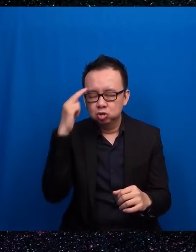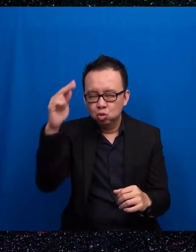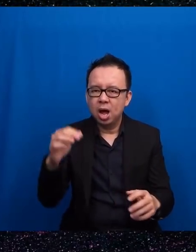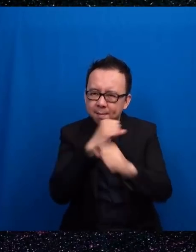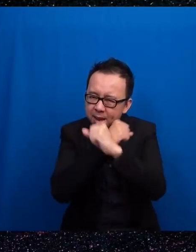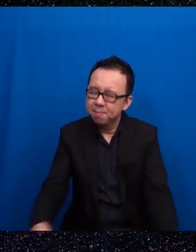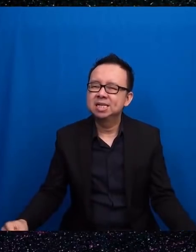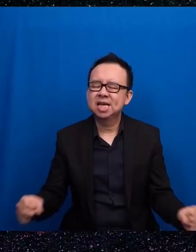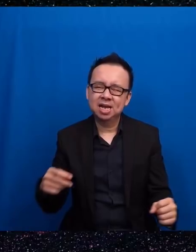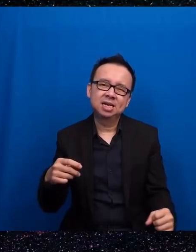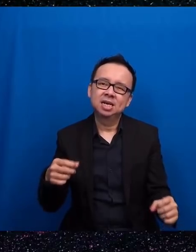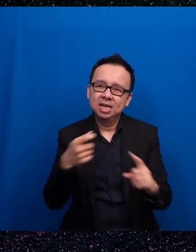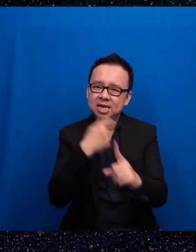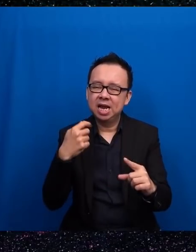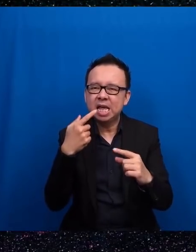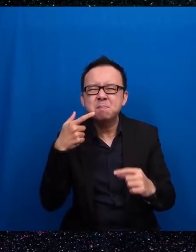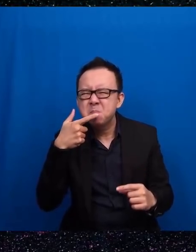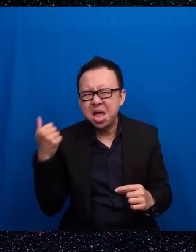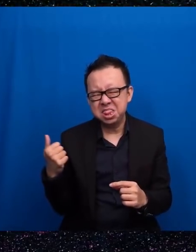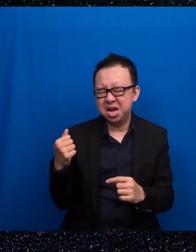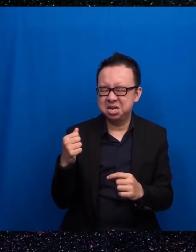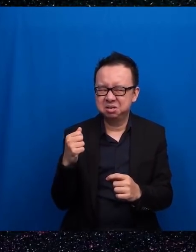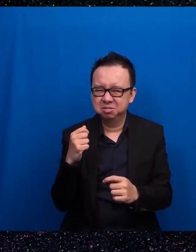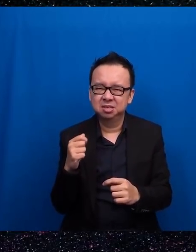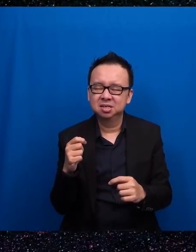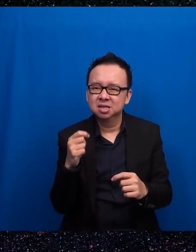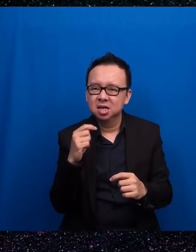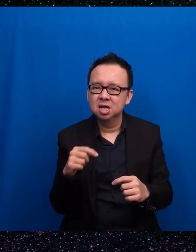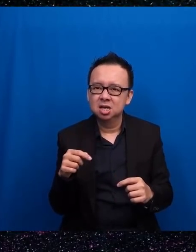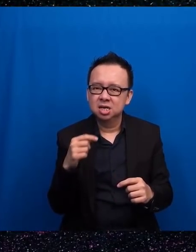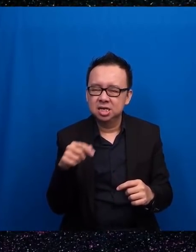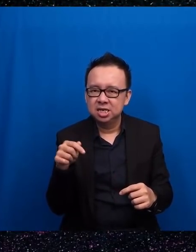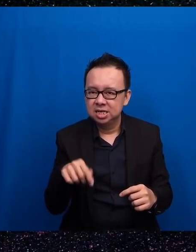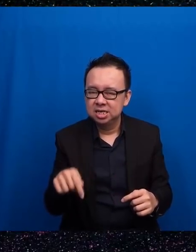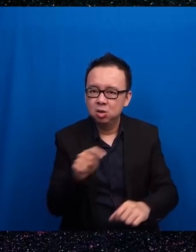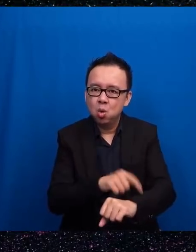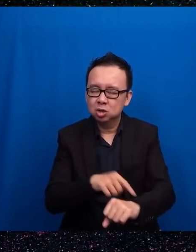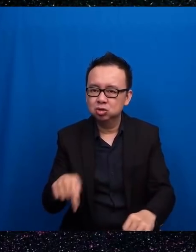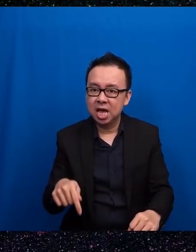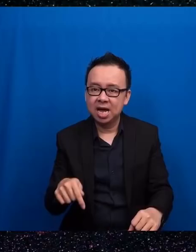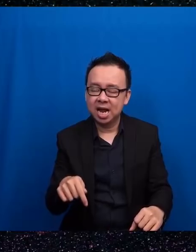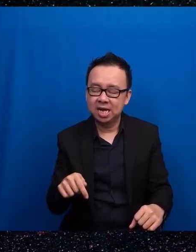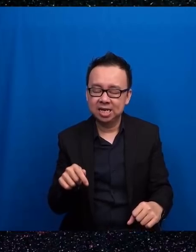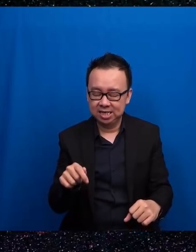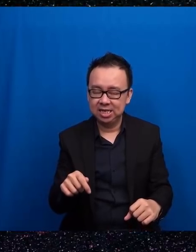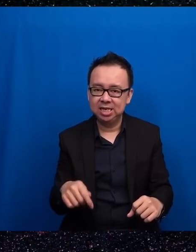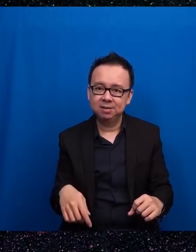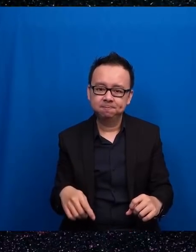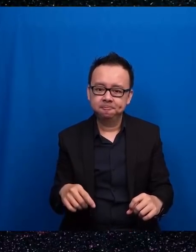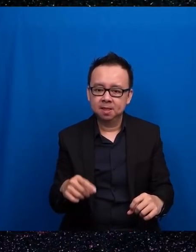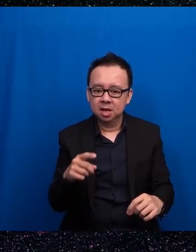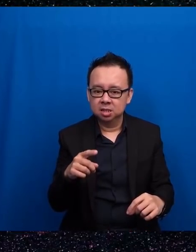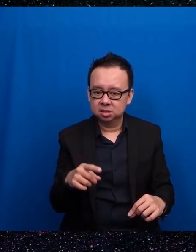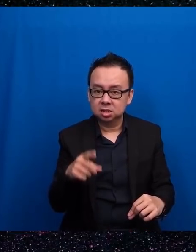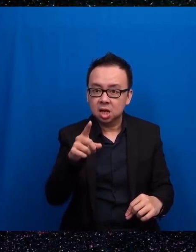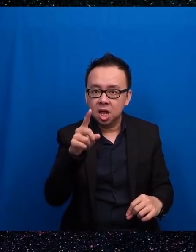Tuhan bebaskan dari kepahitan. Ampuni ibu, ampuni. Justru di masa sekarang ini banyak di rumah sekarang, saya melihat Anda berdua saling